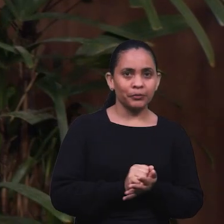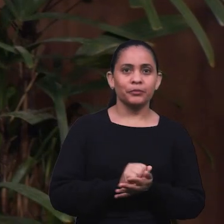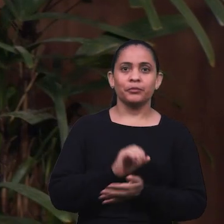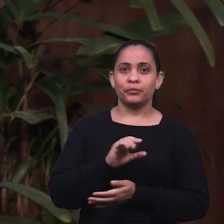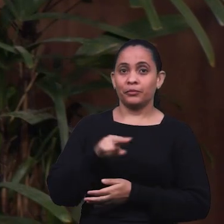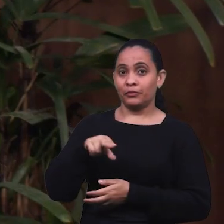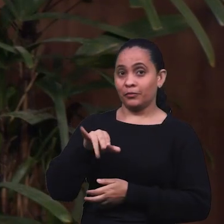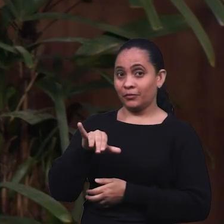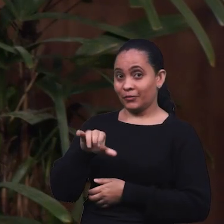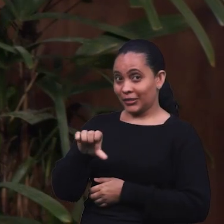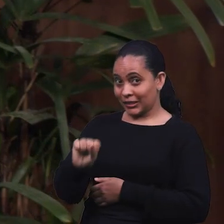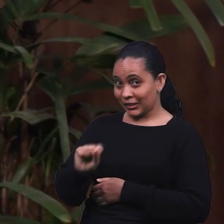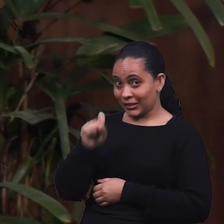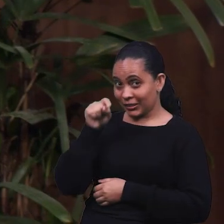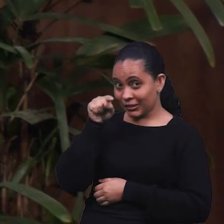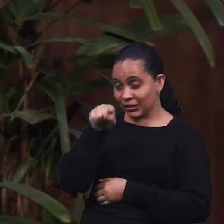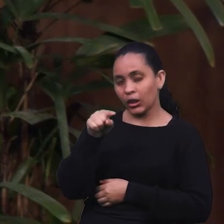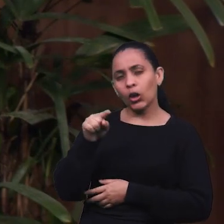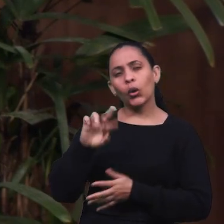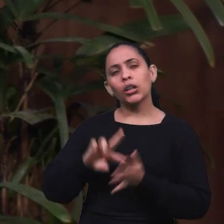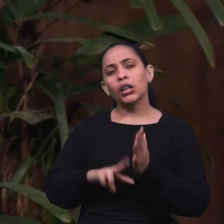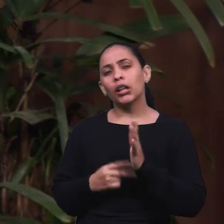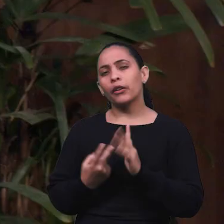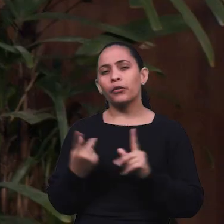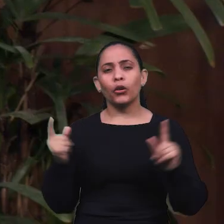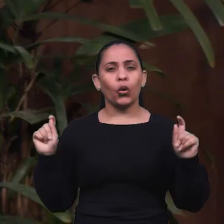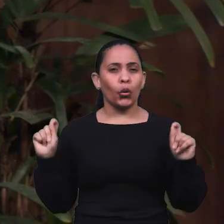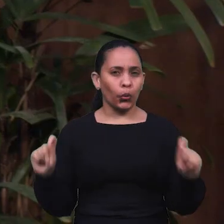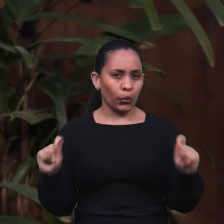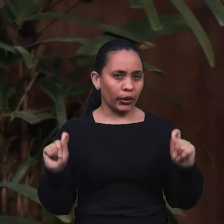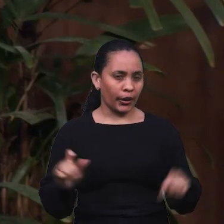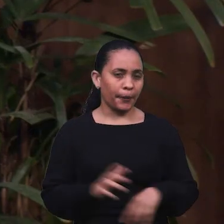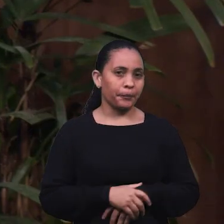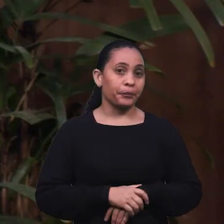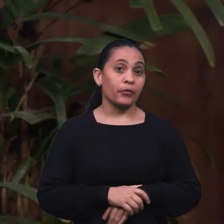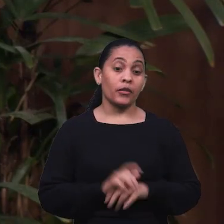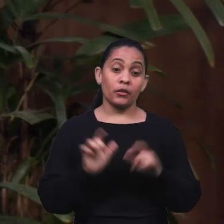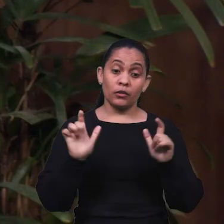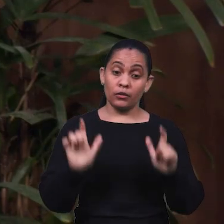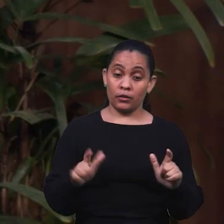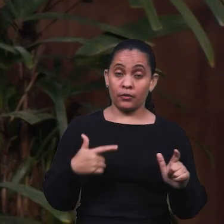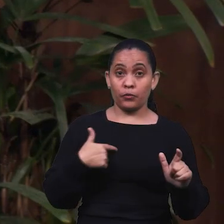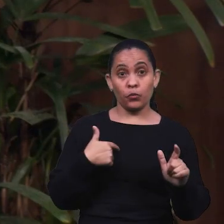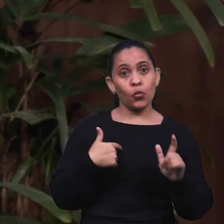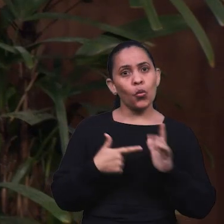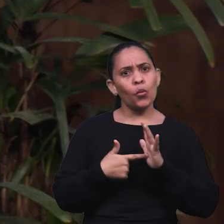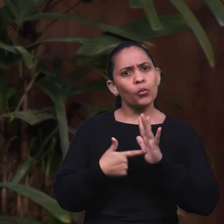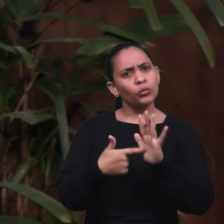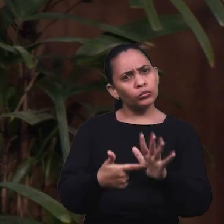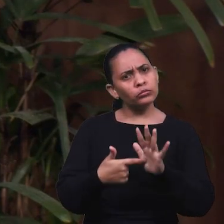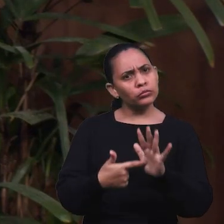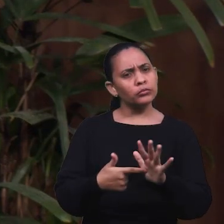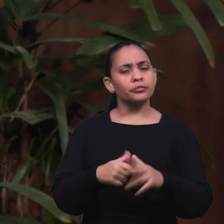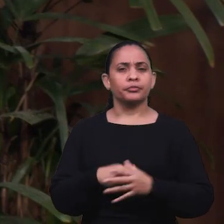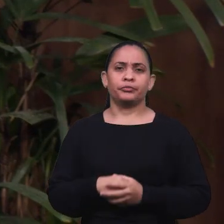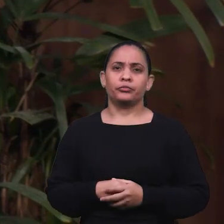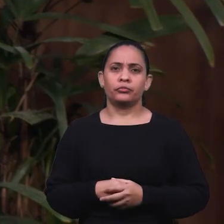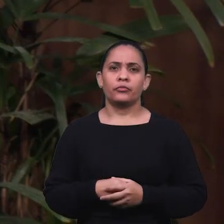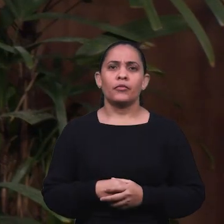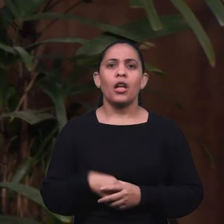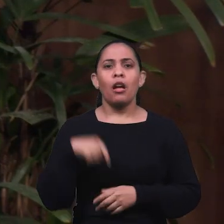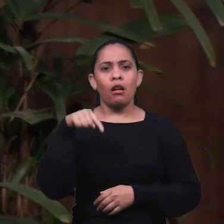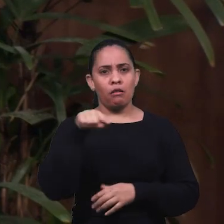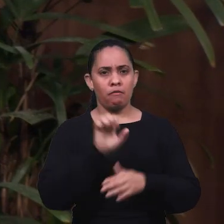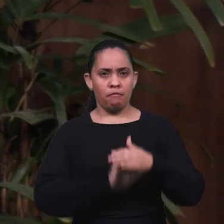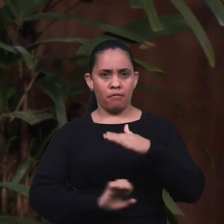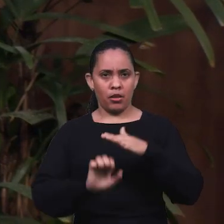CNIS, para você ver o que significa isso. Aonde você vai ver como está sendo contribuído. Por exemplo, na